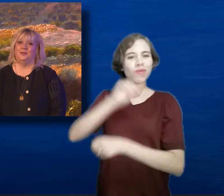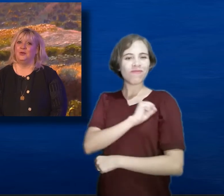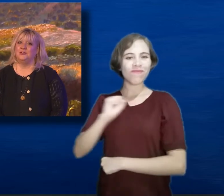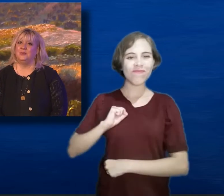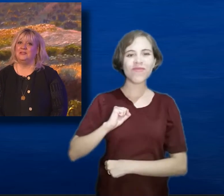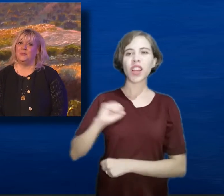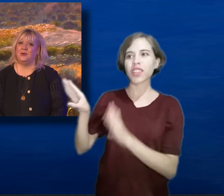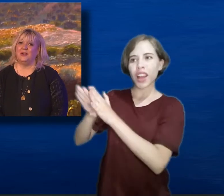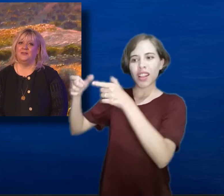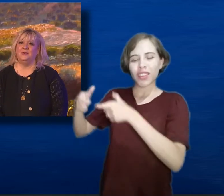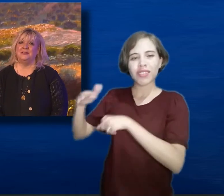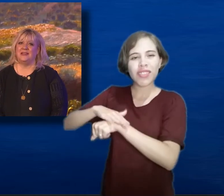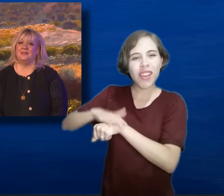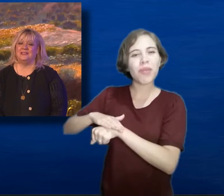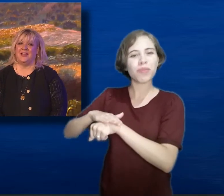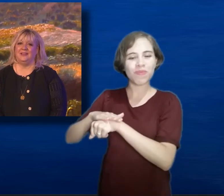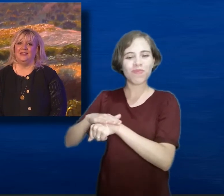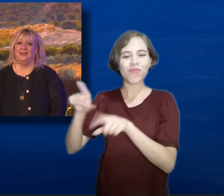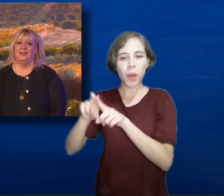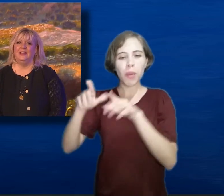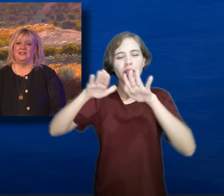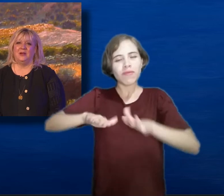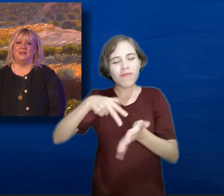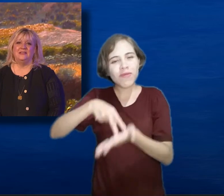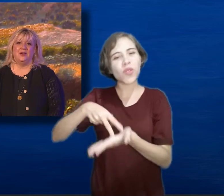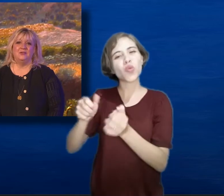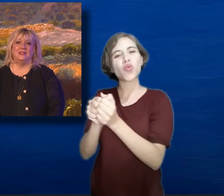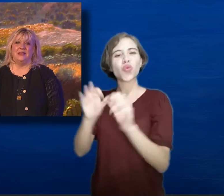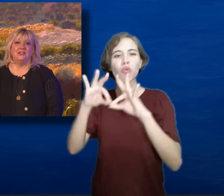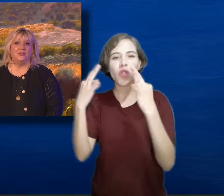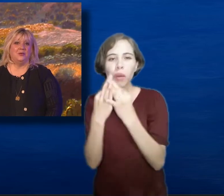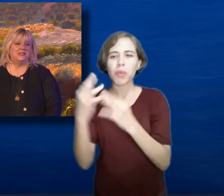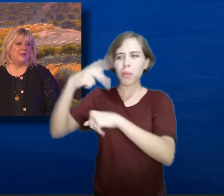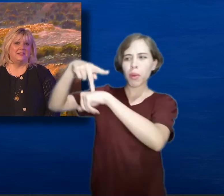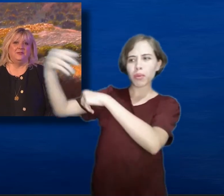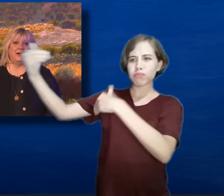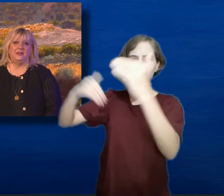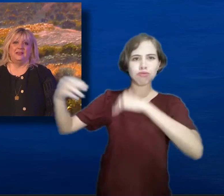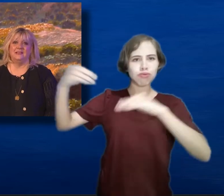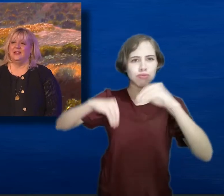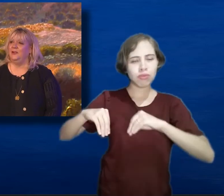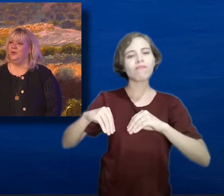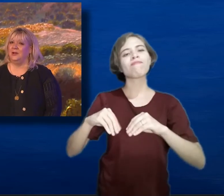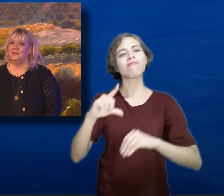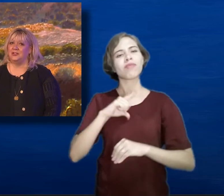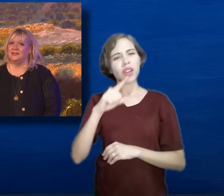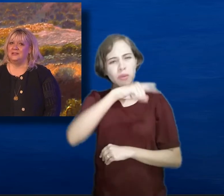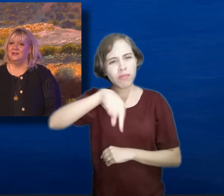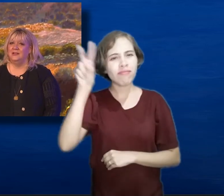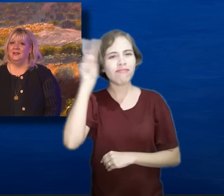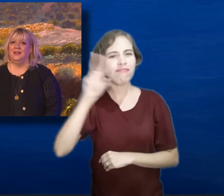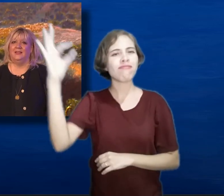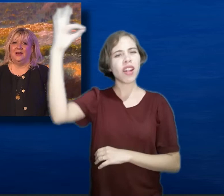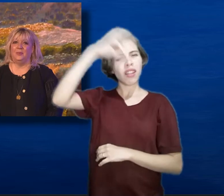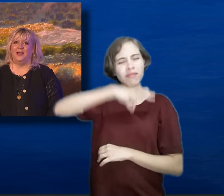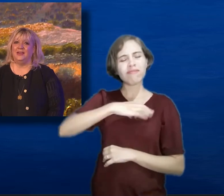Elder Stevenson e ouvindo e lembrando dos pioneiros que chegaram a esse vale, que estabeleceram aqui com suas